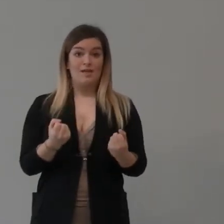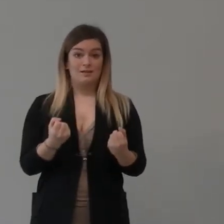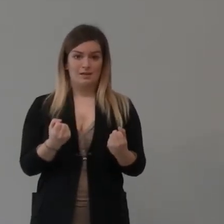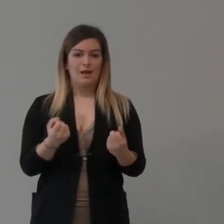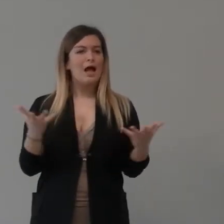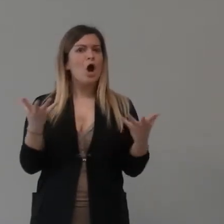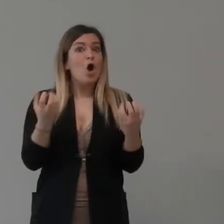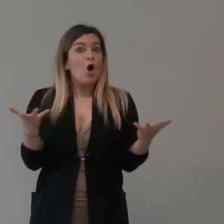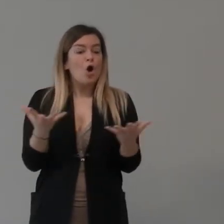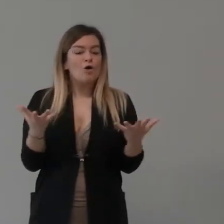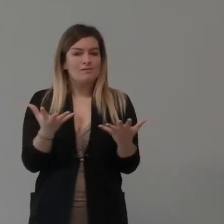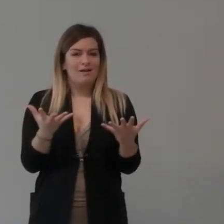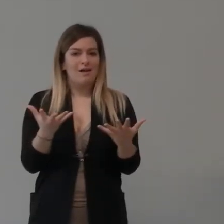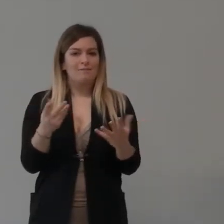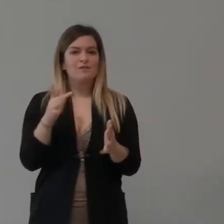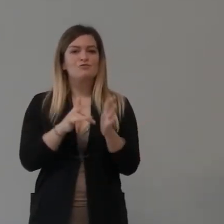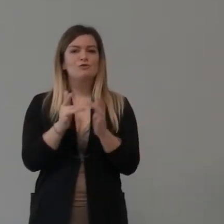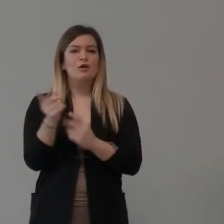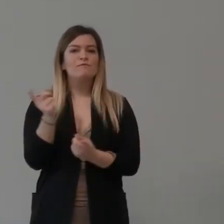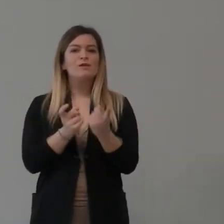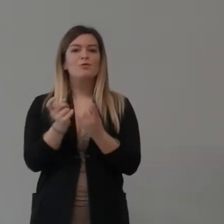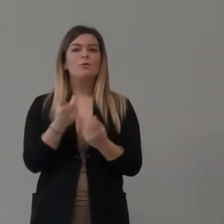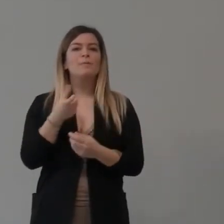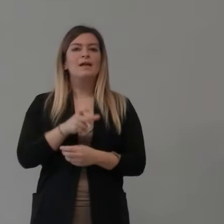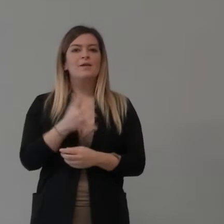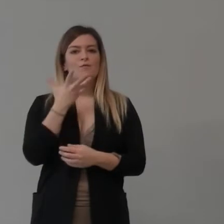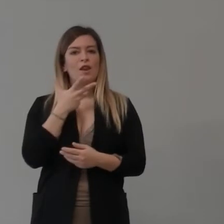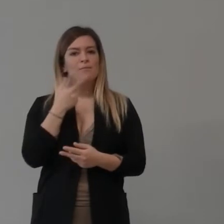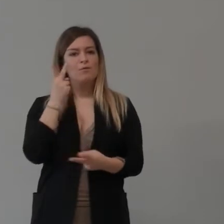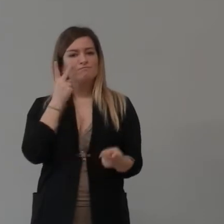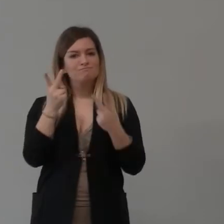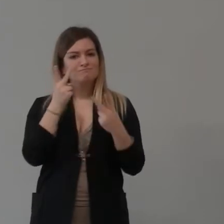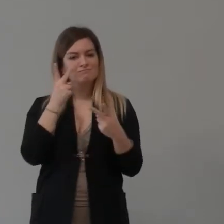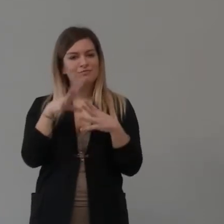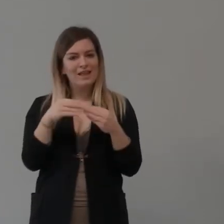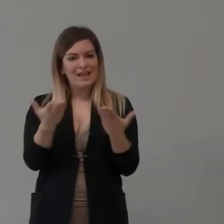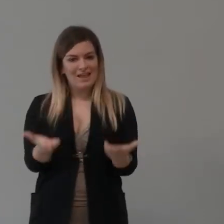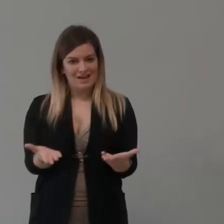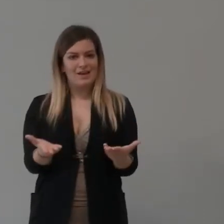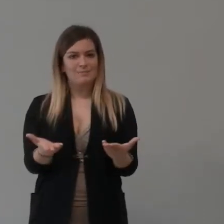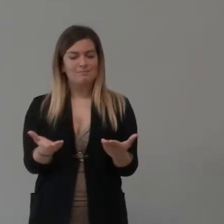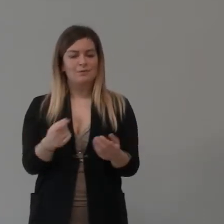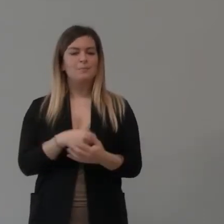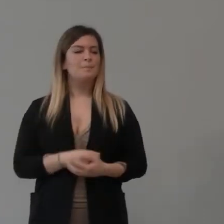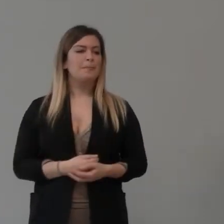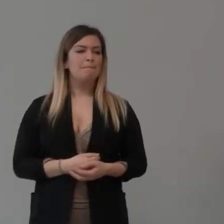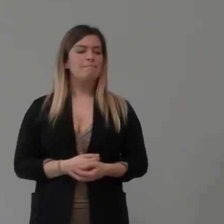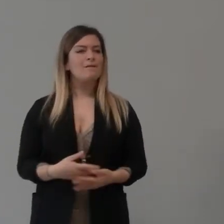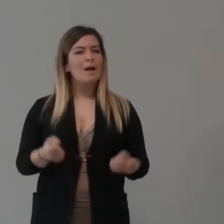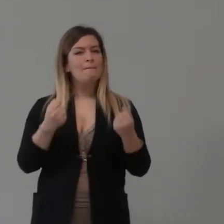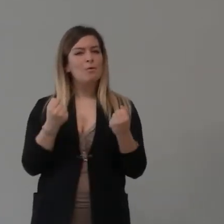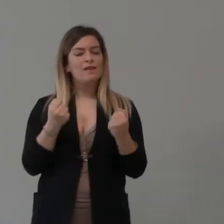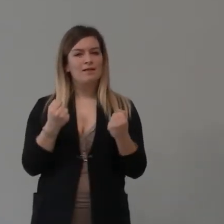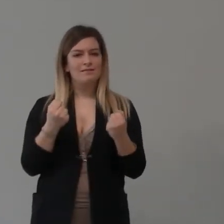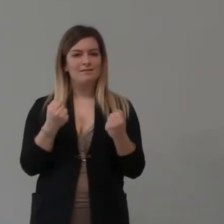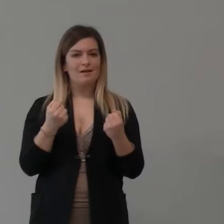per farti vedere, per credere all'evidenza del racconto di chi ha visto, allora la potenza, quella stessa